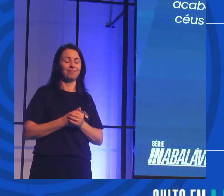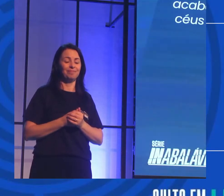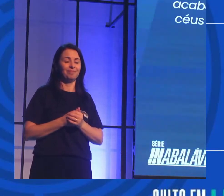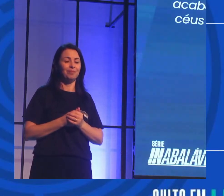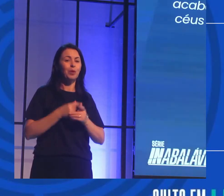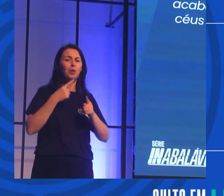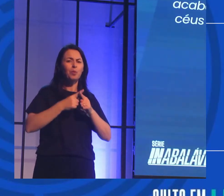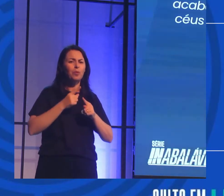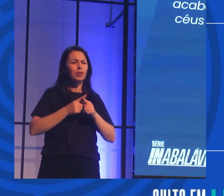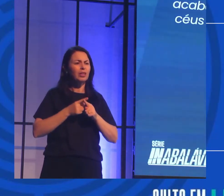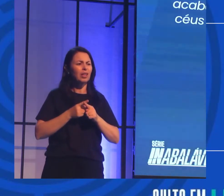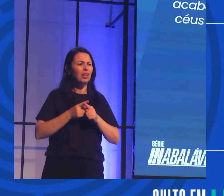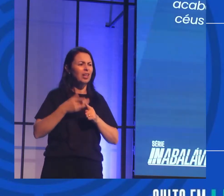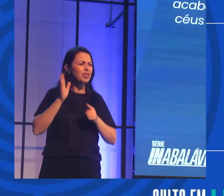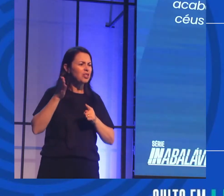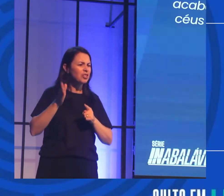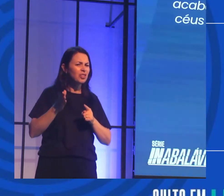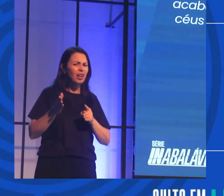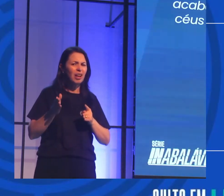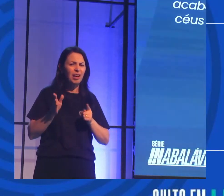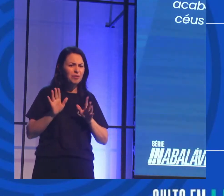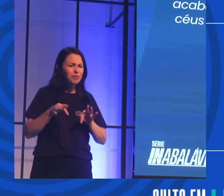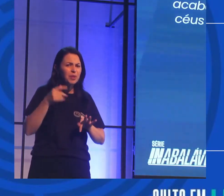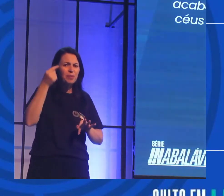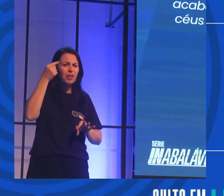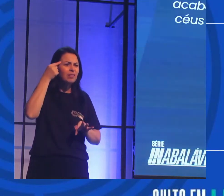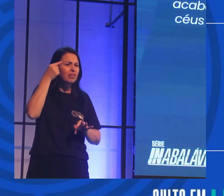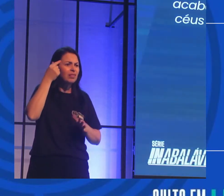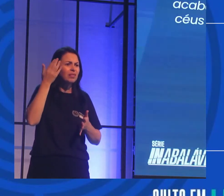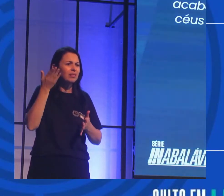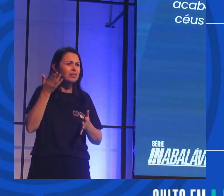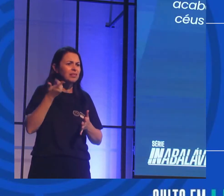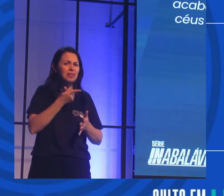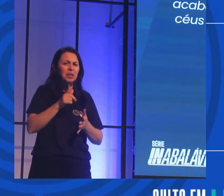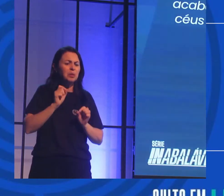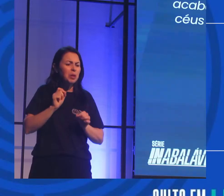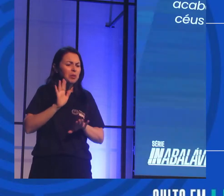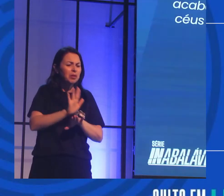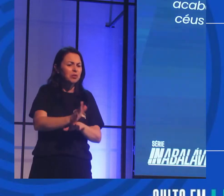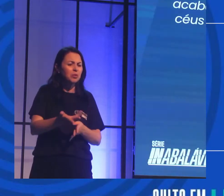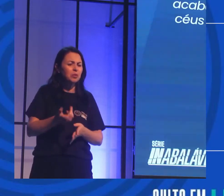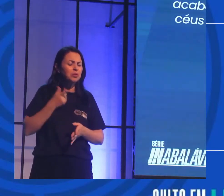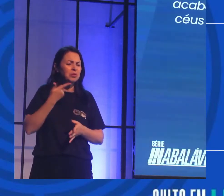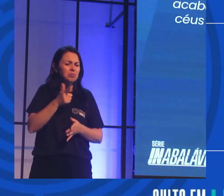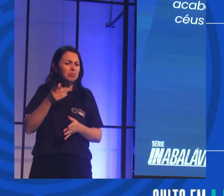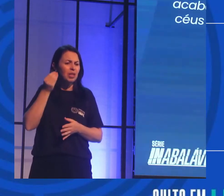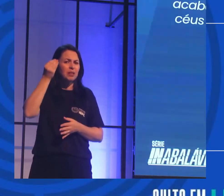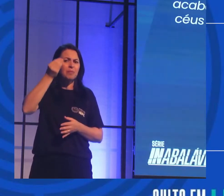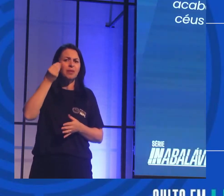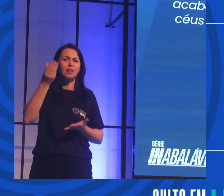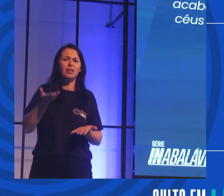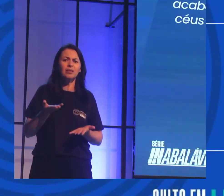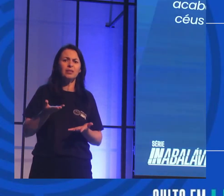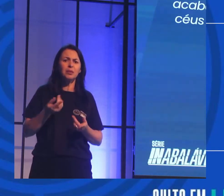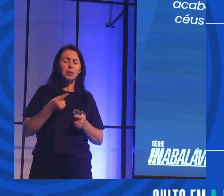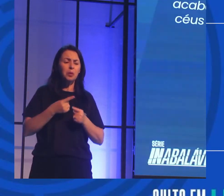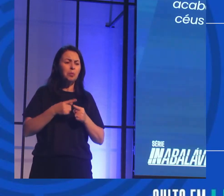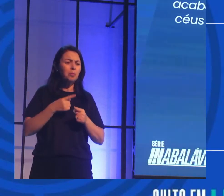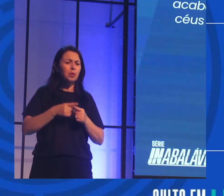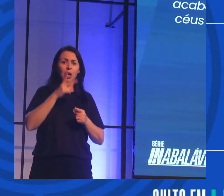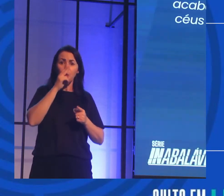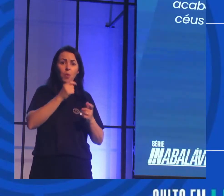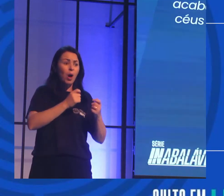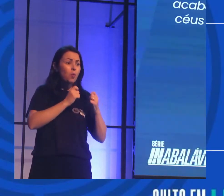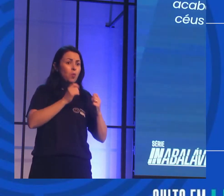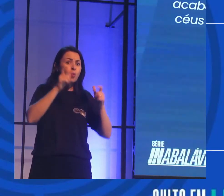Você já jogou a toalha? Não há o que contribuir, não há experiências a fazer. Talvez o seu ataque seja que o inimigo está dizendo